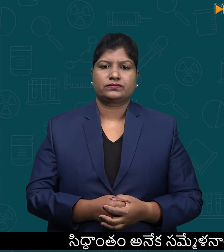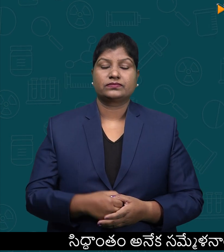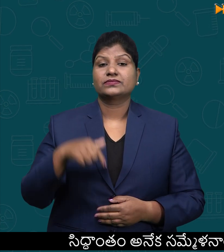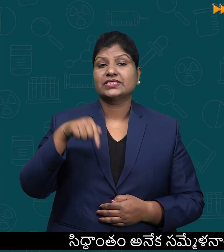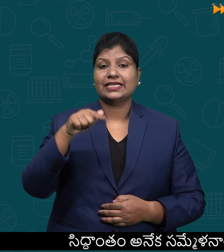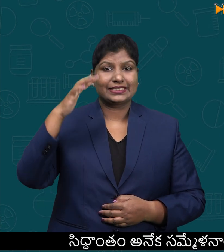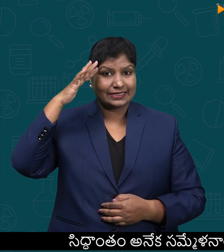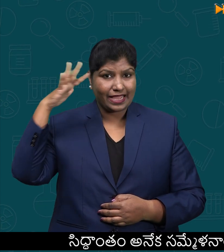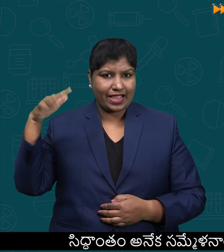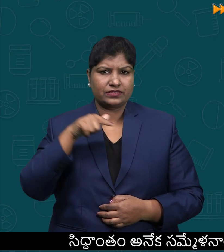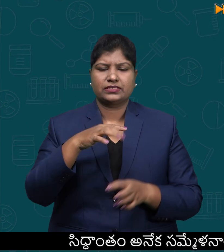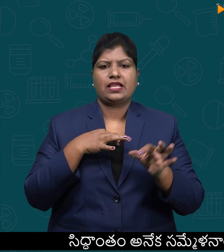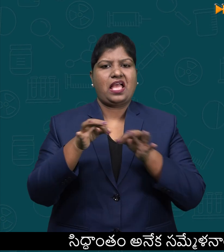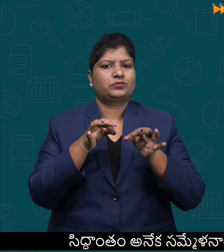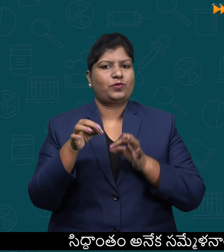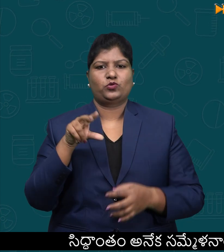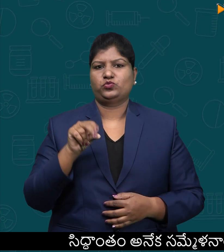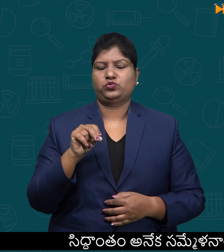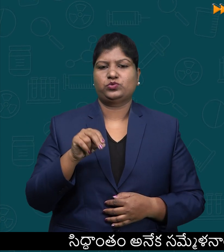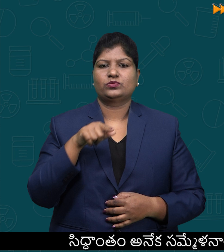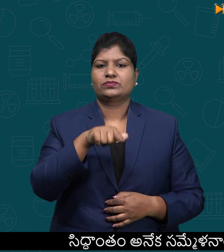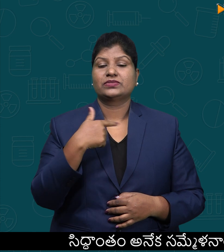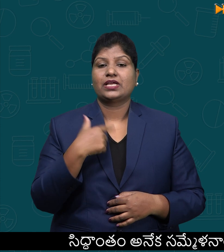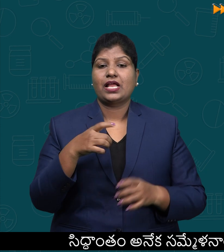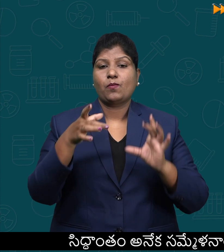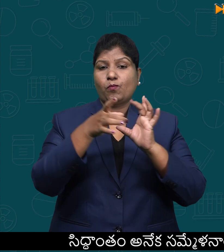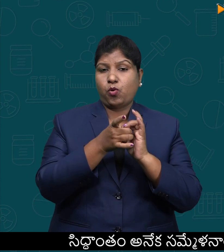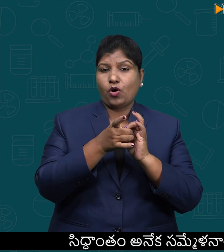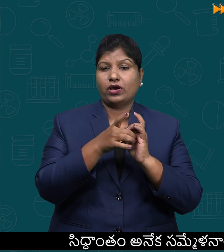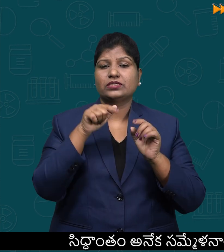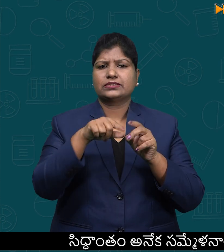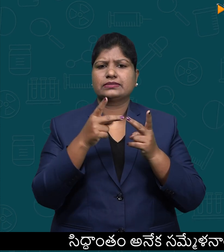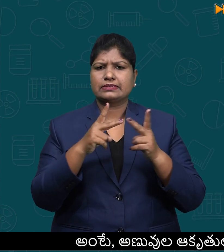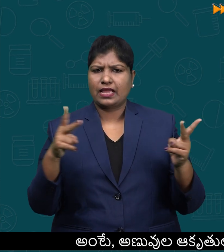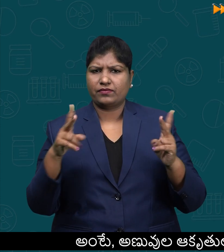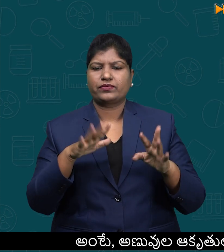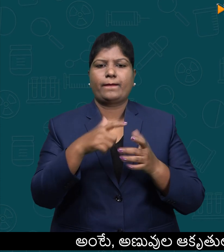సిద్ధాంతం అనేక సమ్మేళనాల బంధ కోణాన్ని వివరించలేకపోయింది,